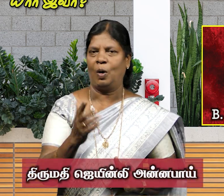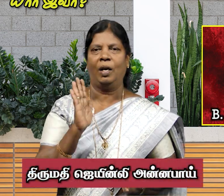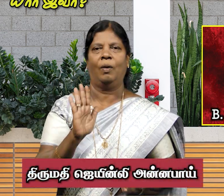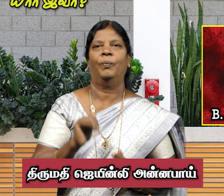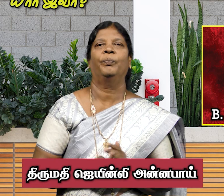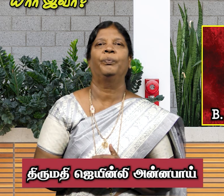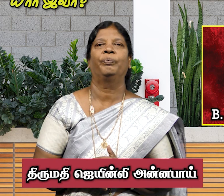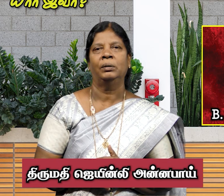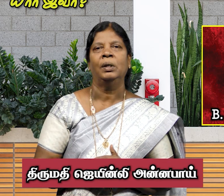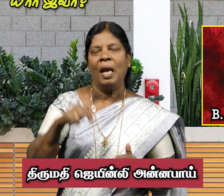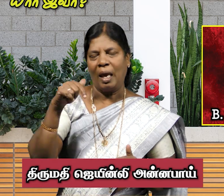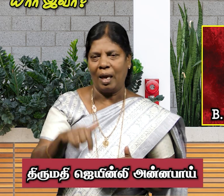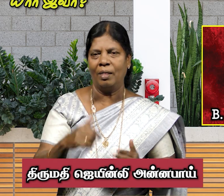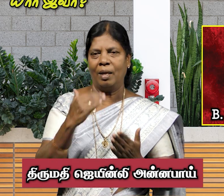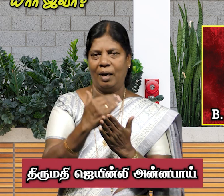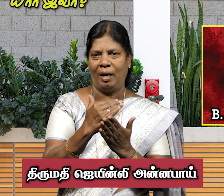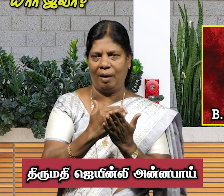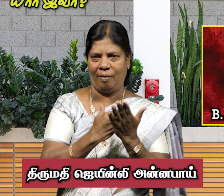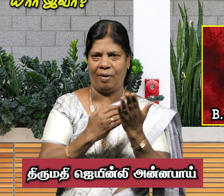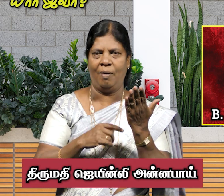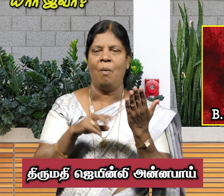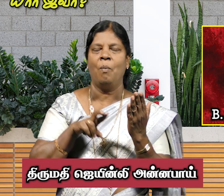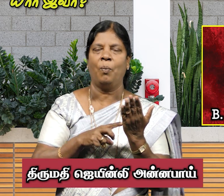தெரிவித்துக் கொள்கிறோம்.